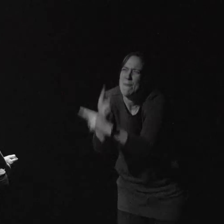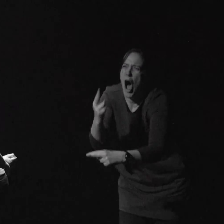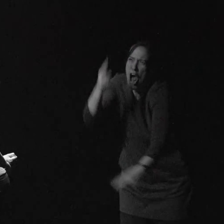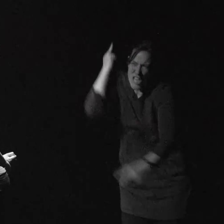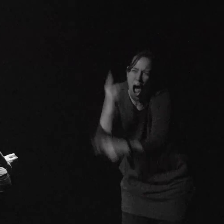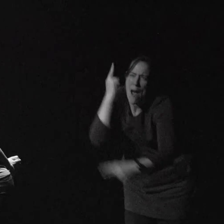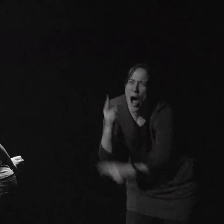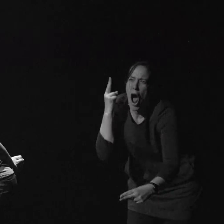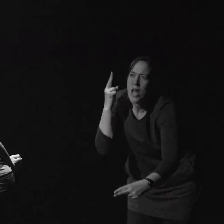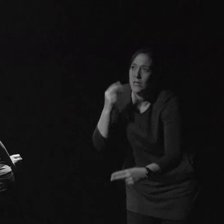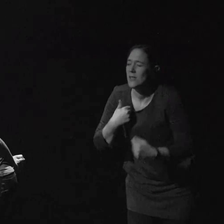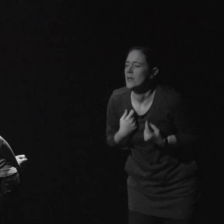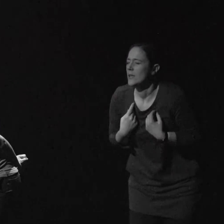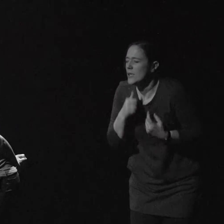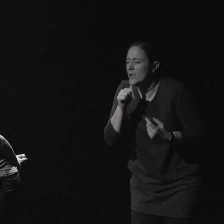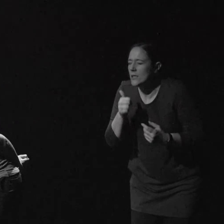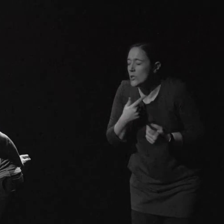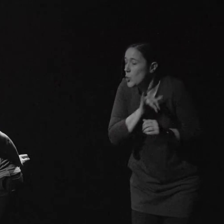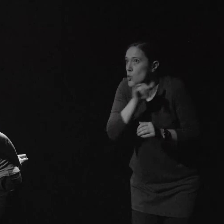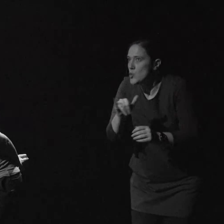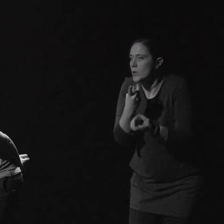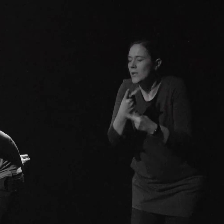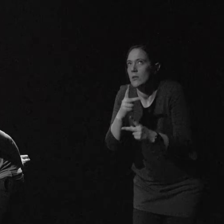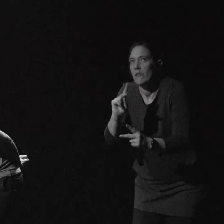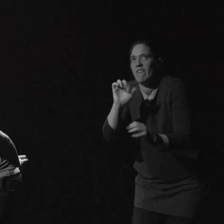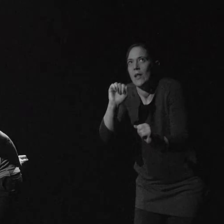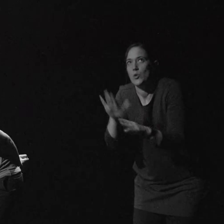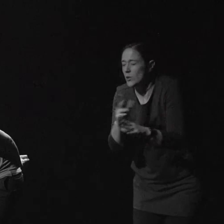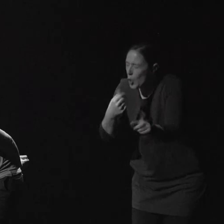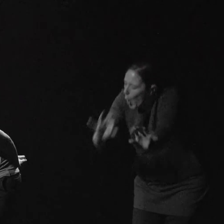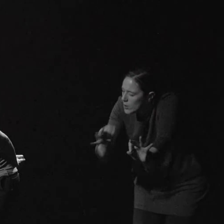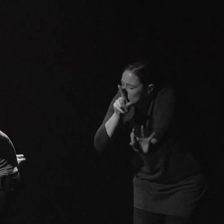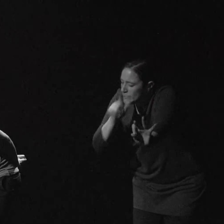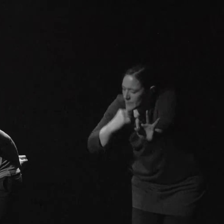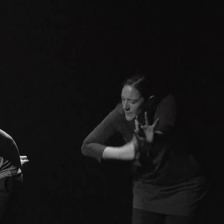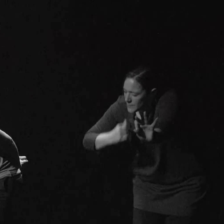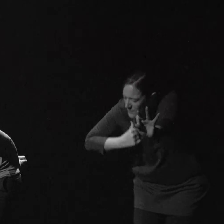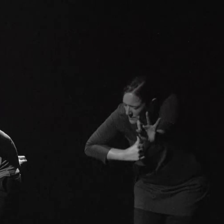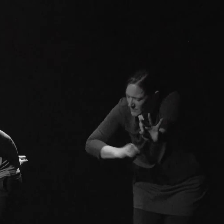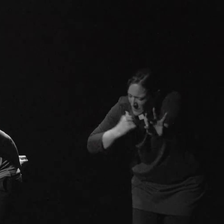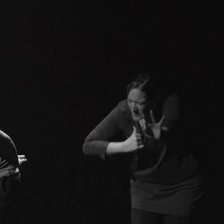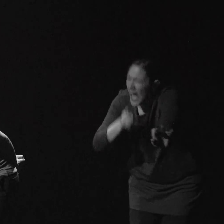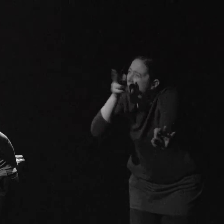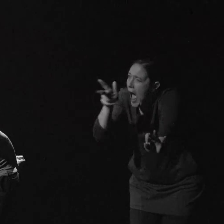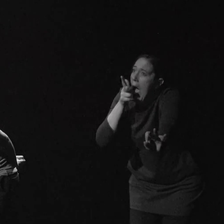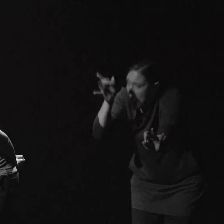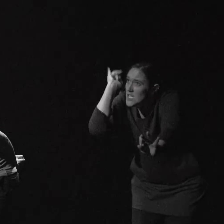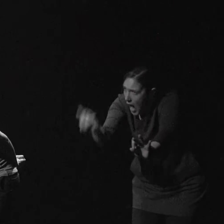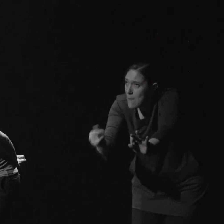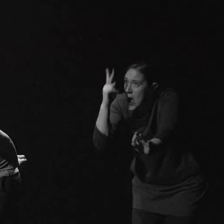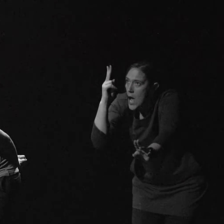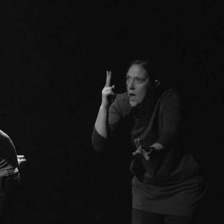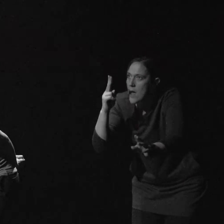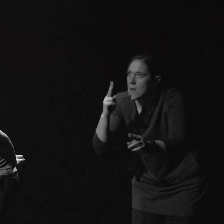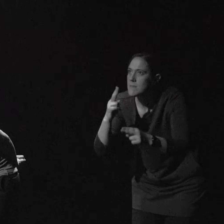Namen! Namen! Ik ben geen held nooit geweest. En toch, ik zeg niks. Ik gil en ik krijs van de pijn. Ik schreeuw dat wel. Maar